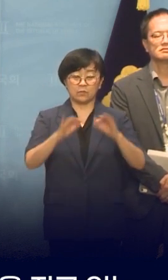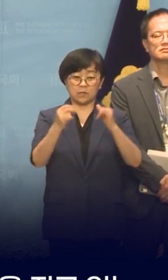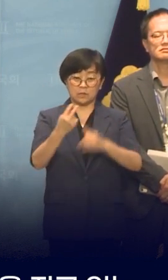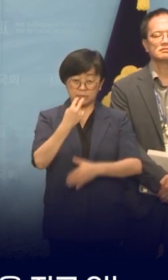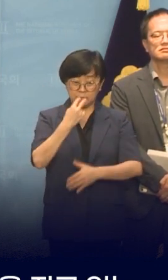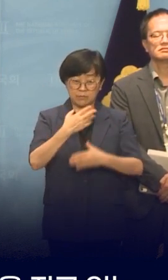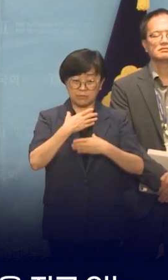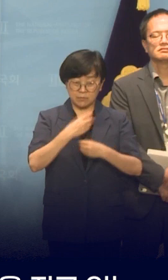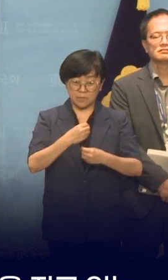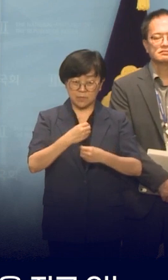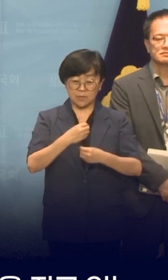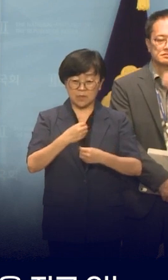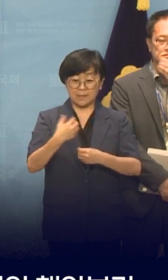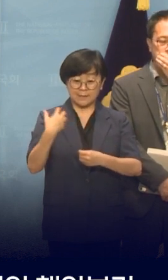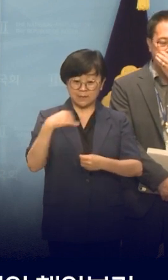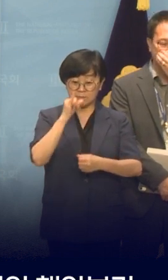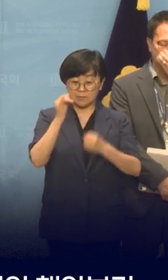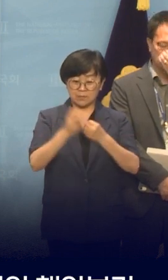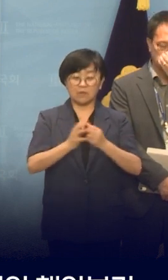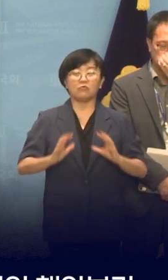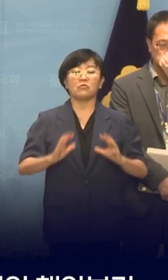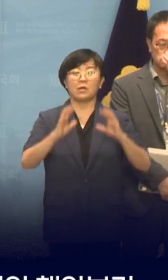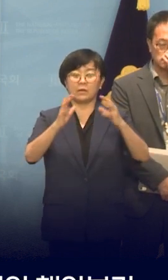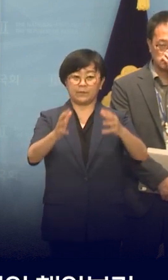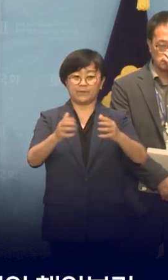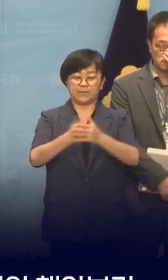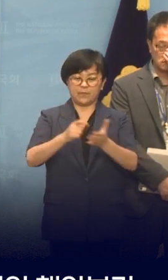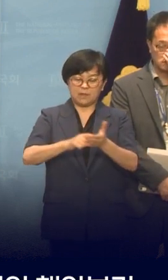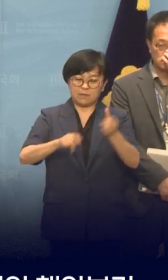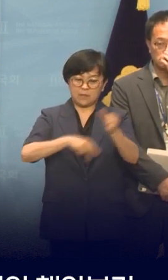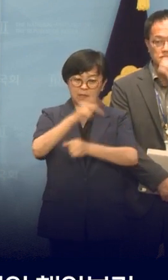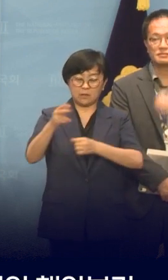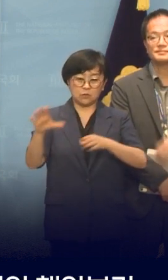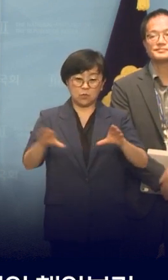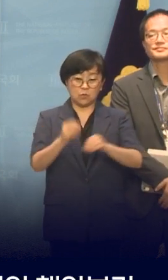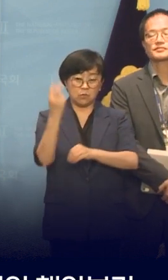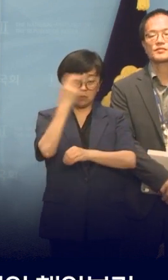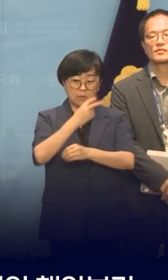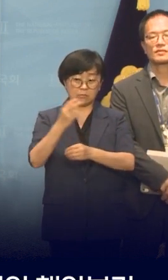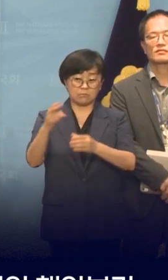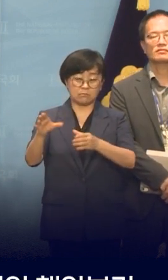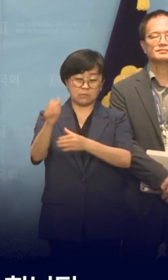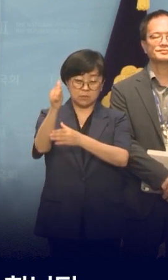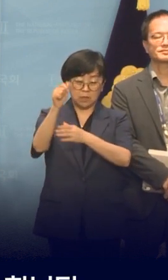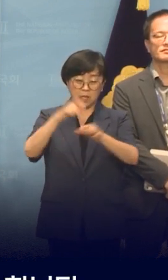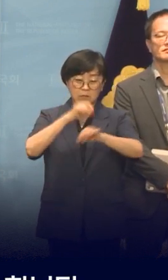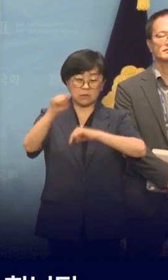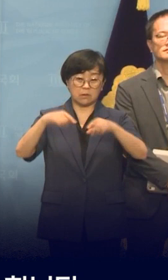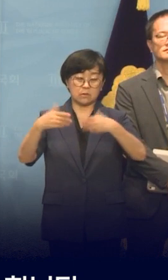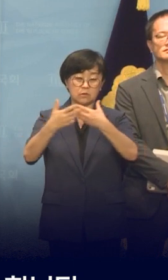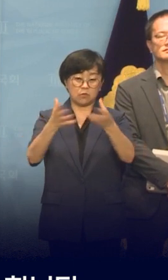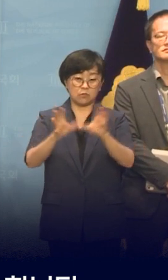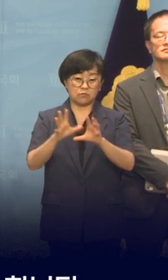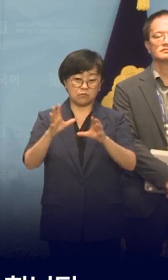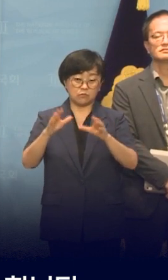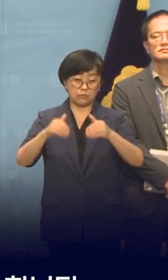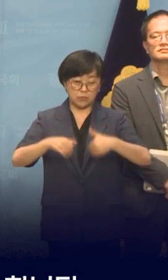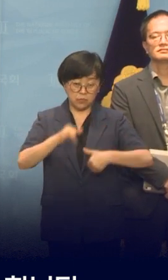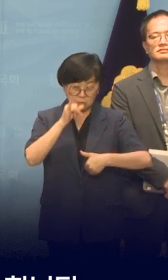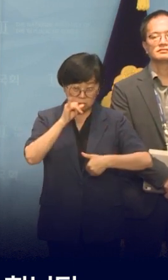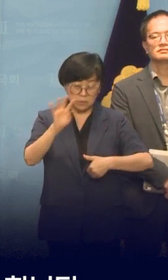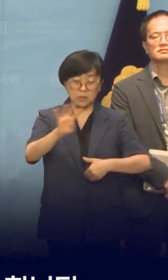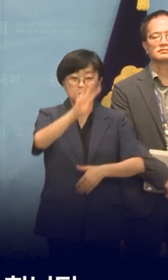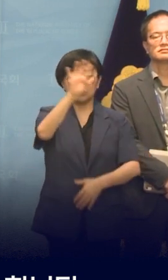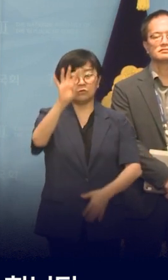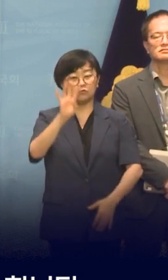국민의 생명과 안전에 무한 책임을지고 있는 국가와 재난안전총괄 전담부처인 행안부가 왜 필요한지